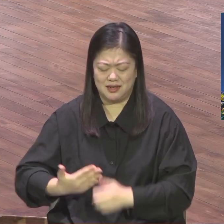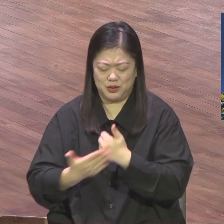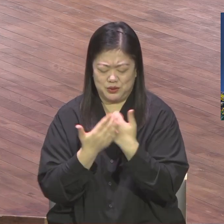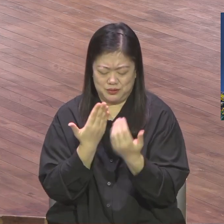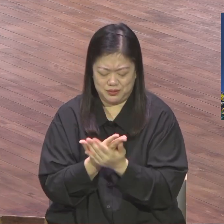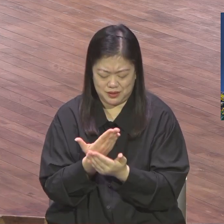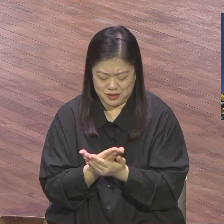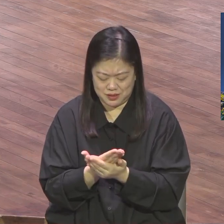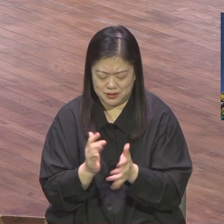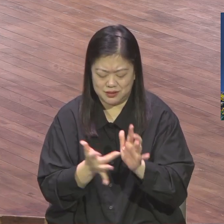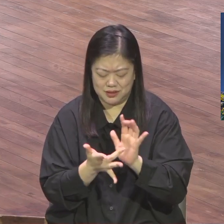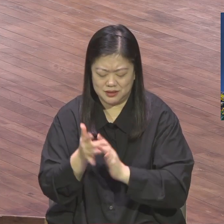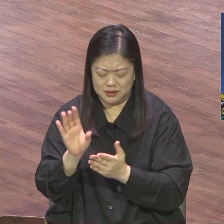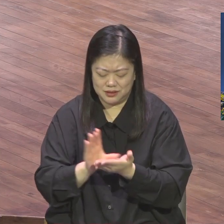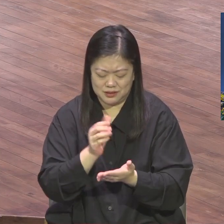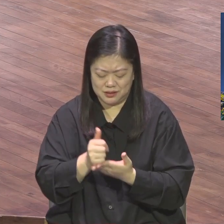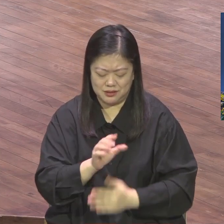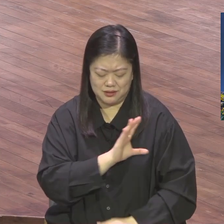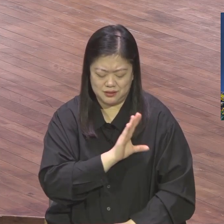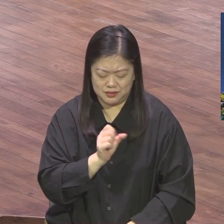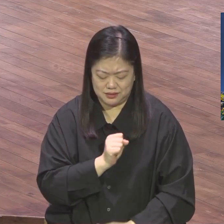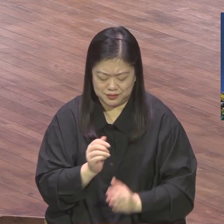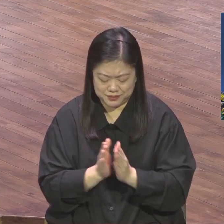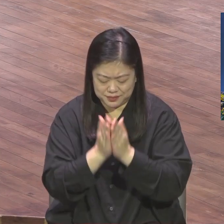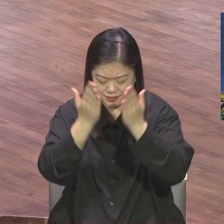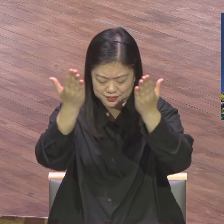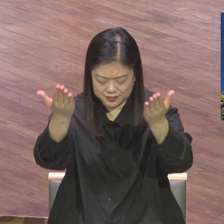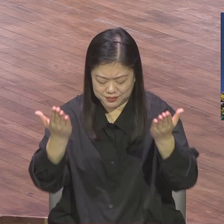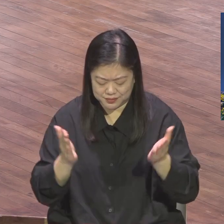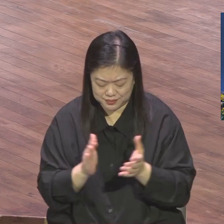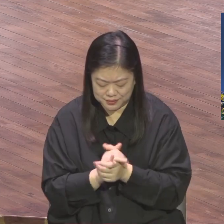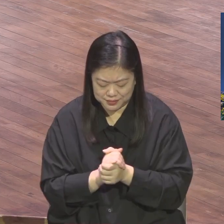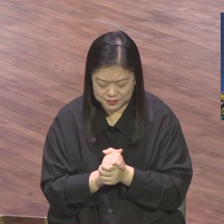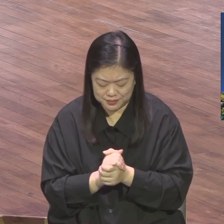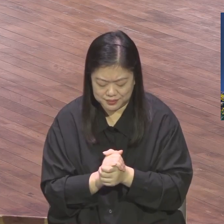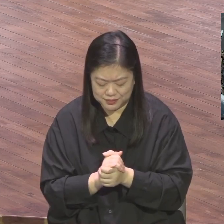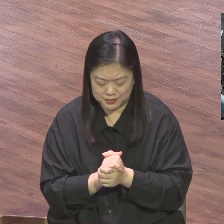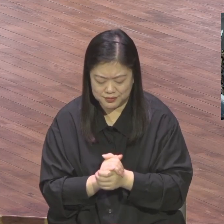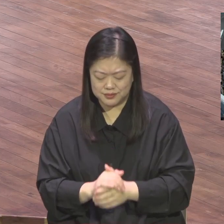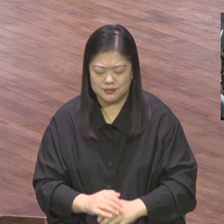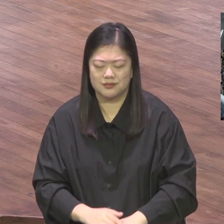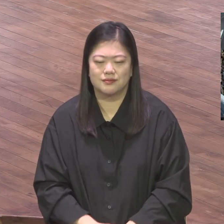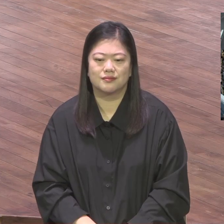주옵소서. 예수 그리스도를 받들어 기도합니다. 아멘. 아멘.